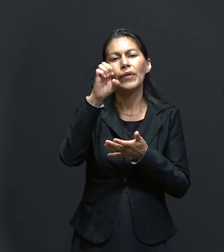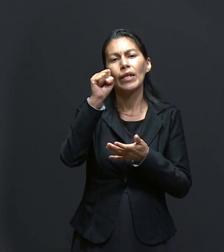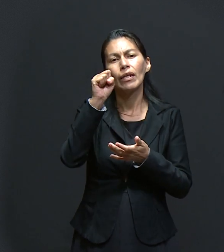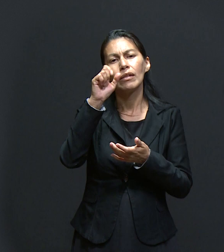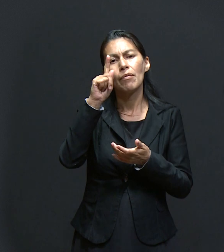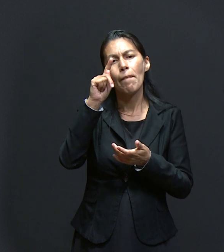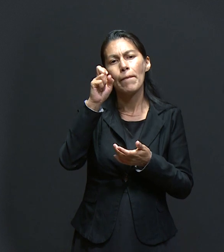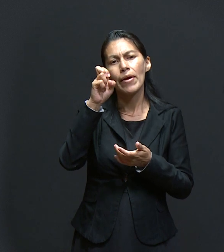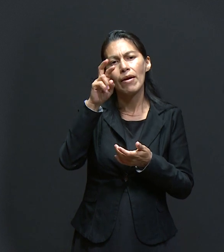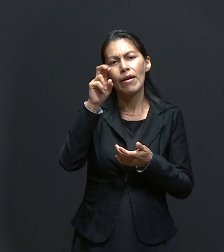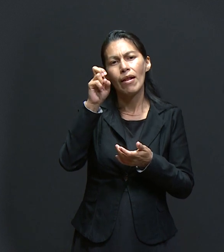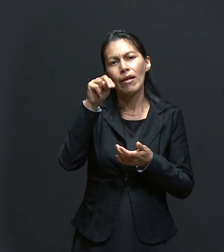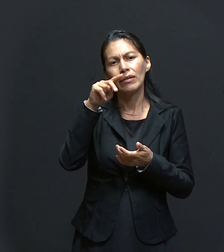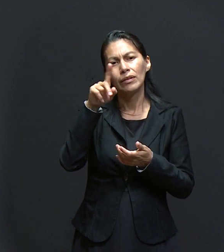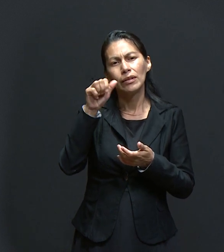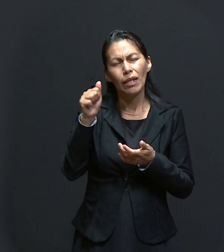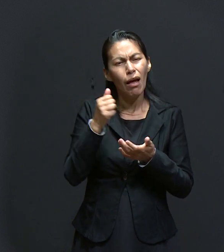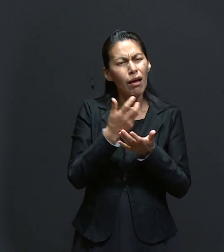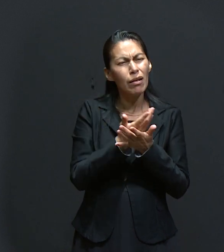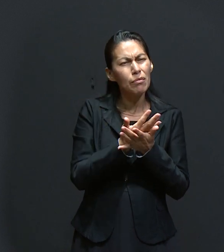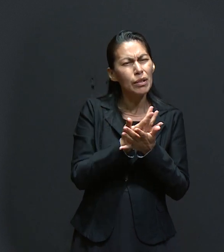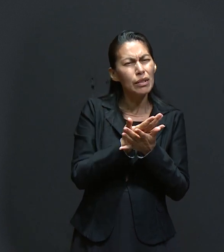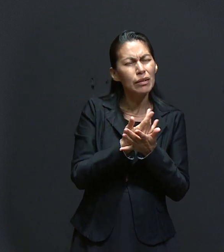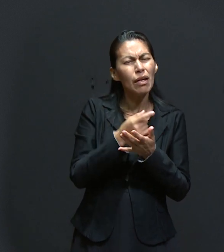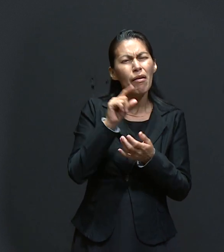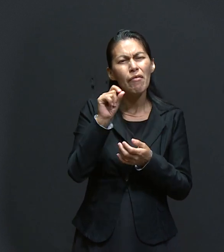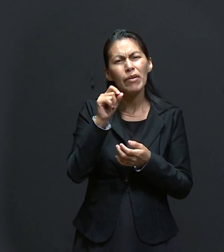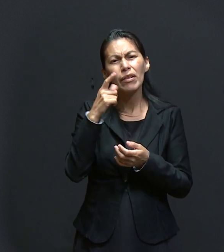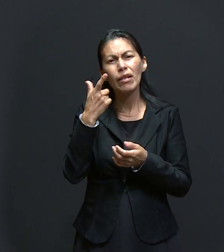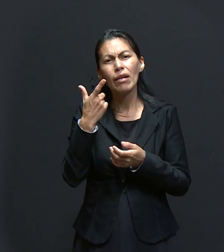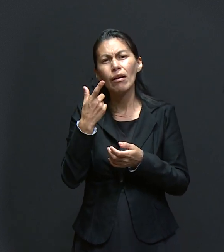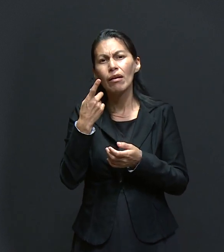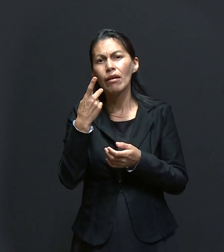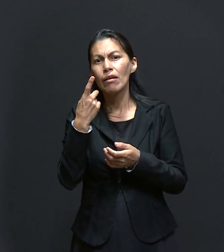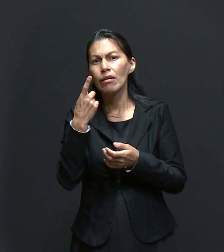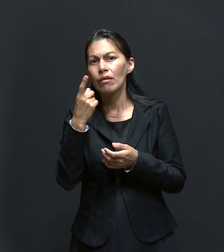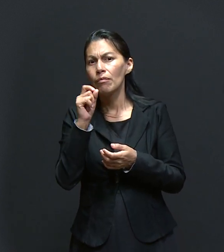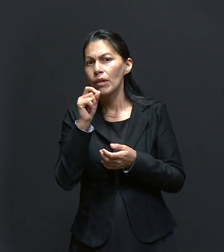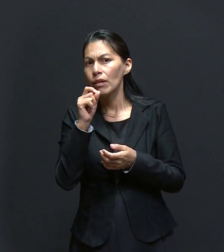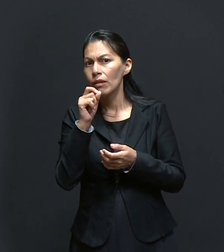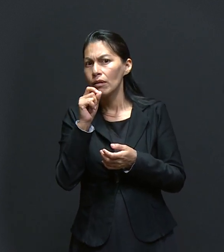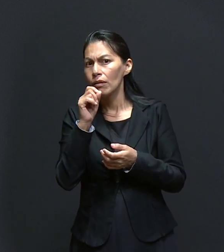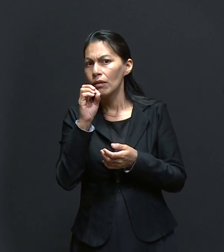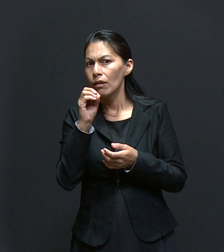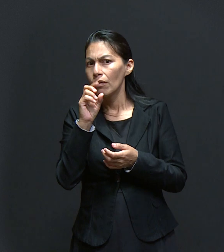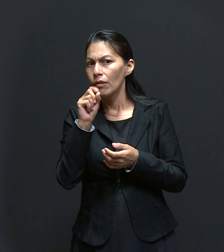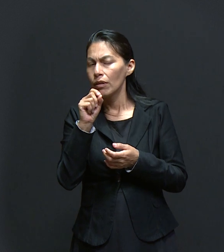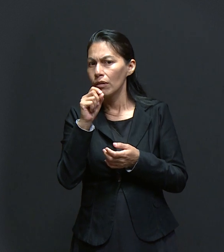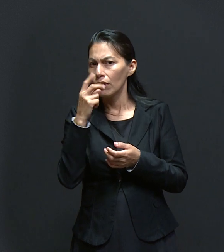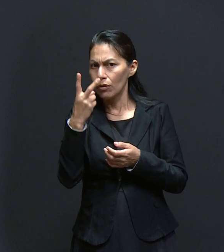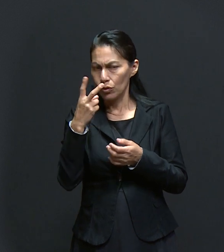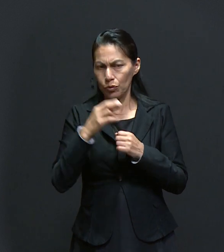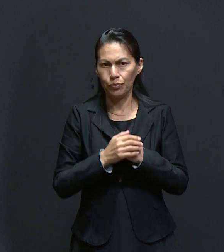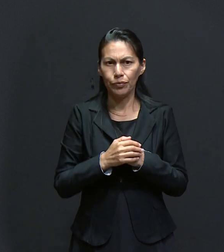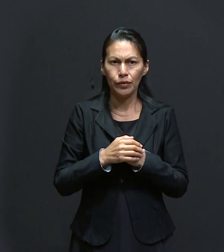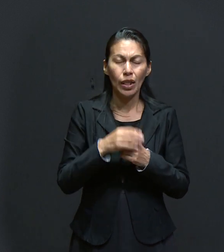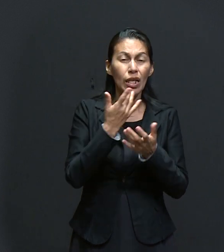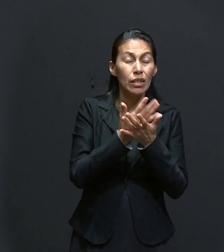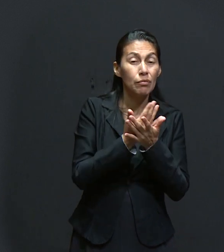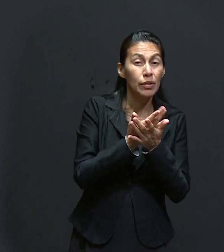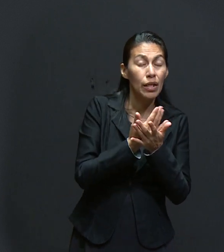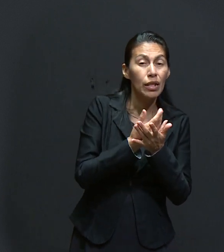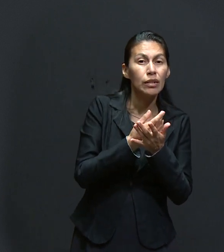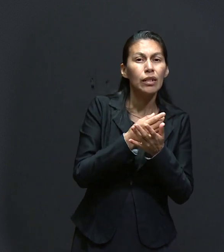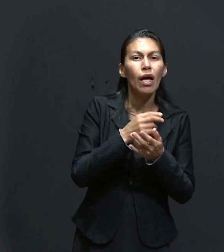2022 y ahí de vez en cuando estoy re posteando lo que están publicando en este centro caritativo puede repetir en